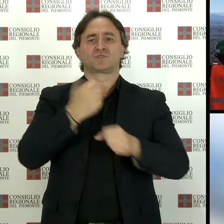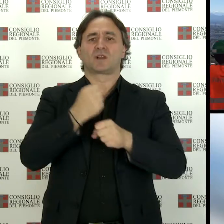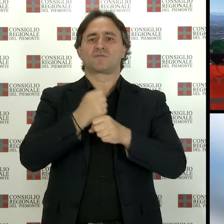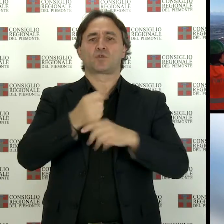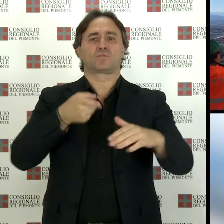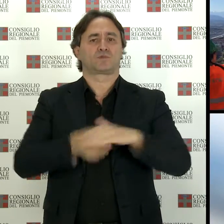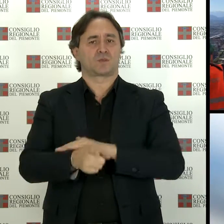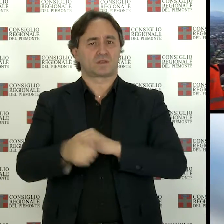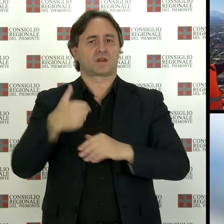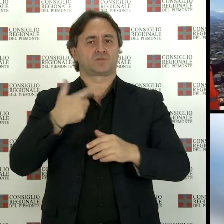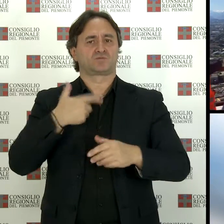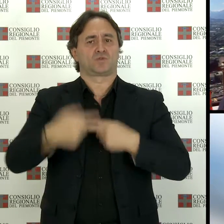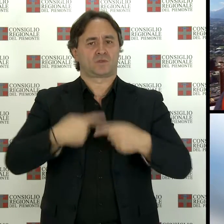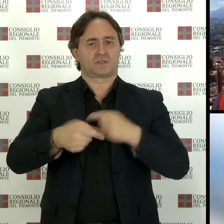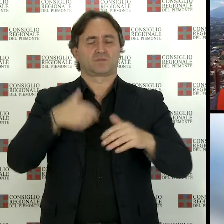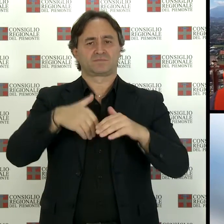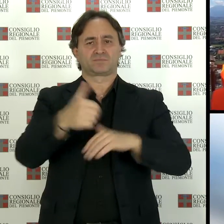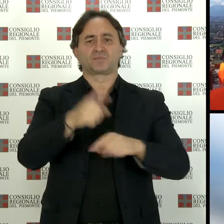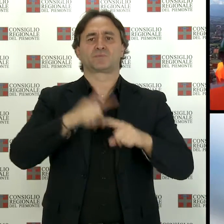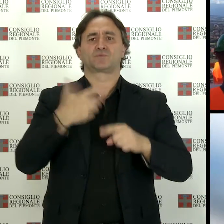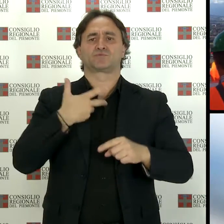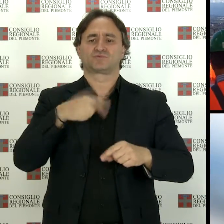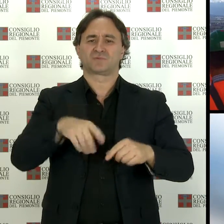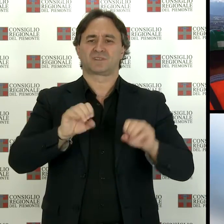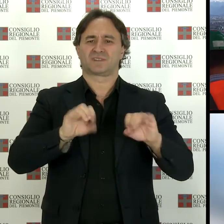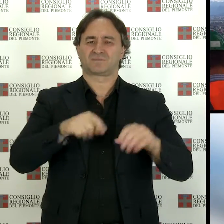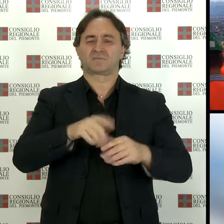per concludersi la bonifica del terreno sottostante